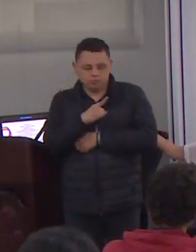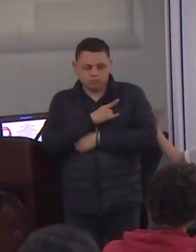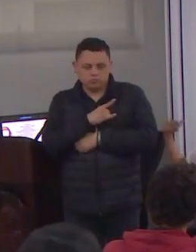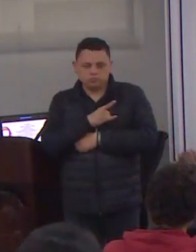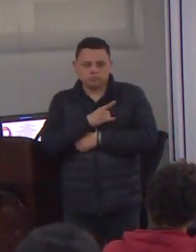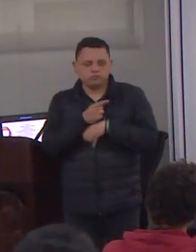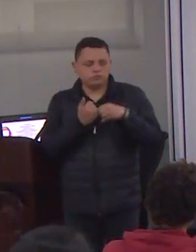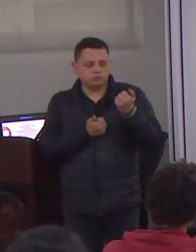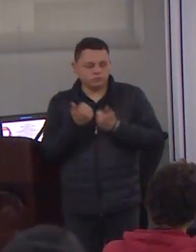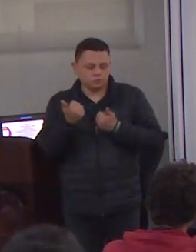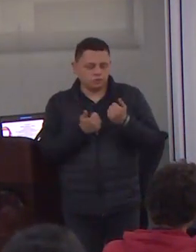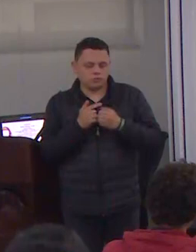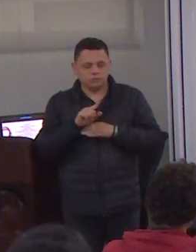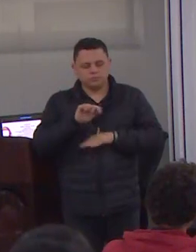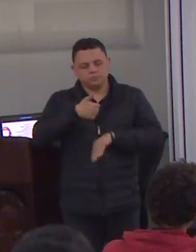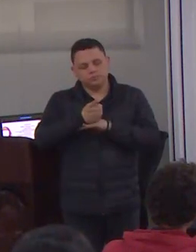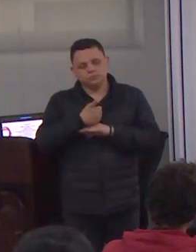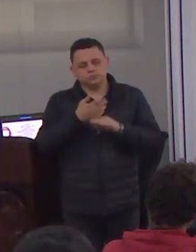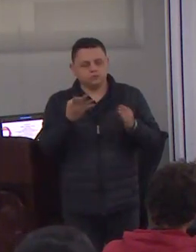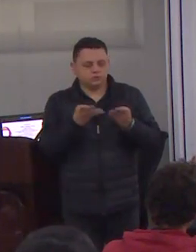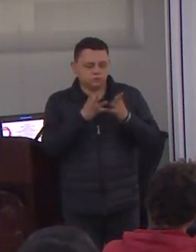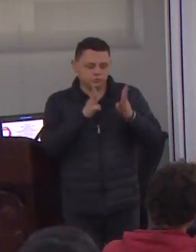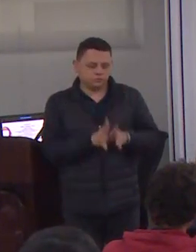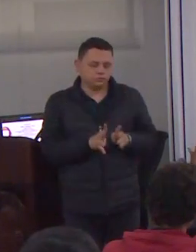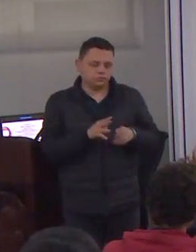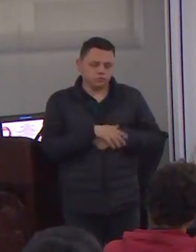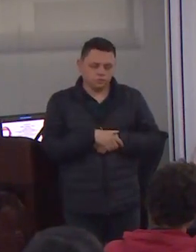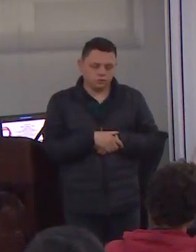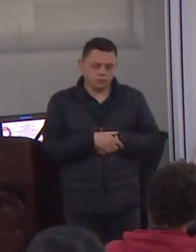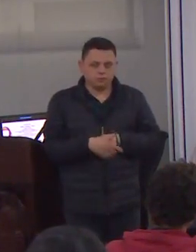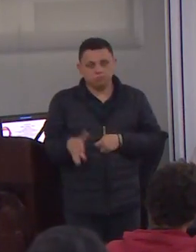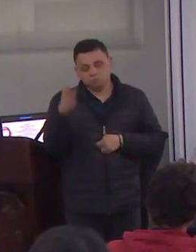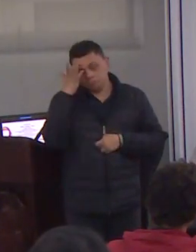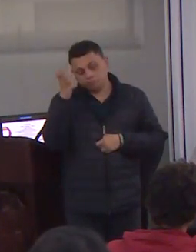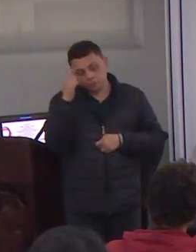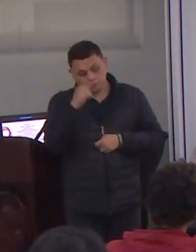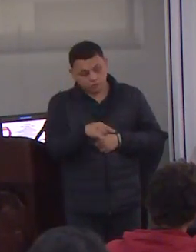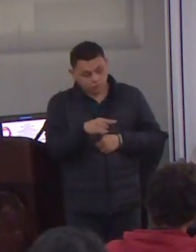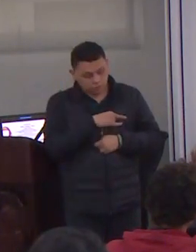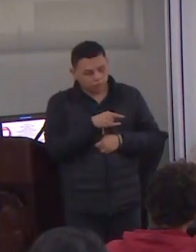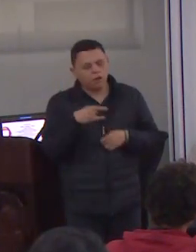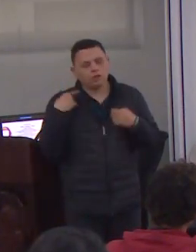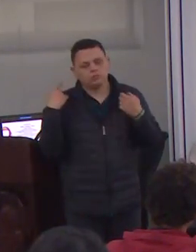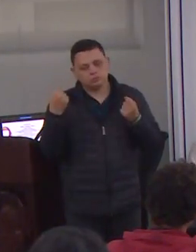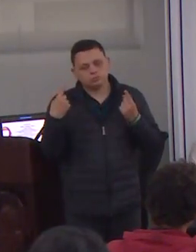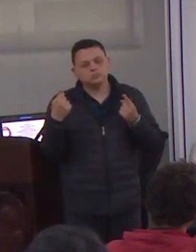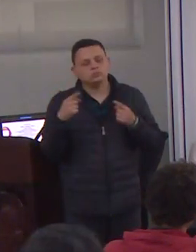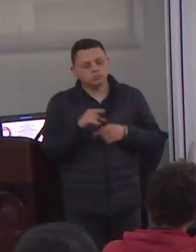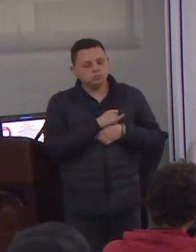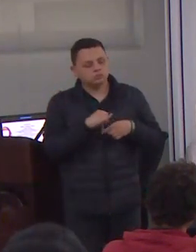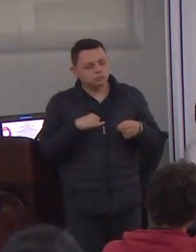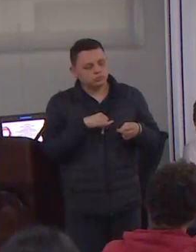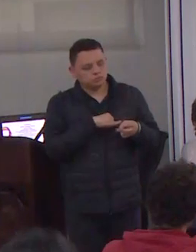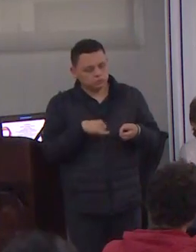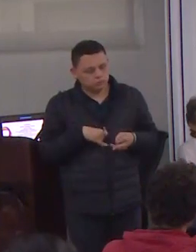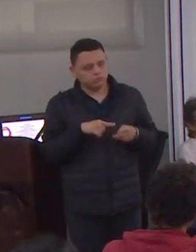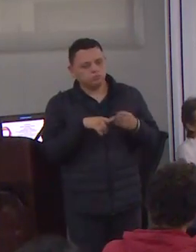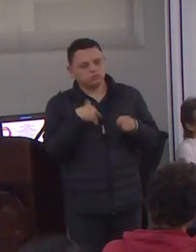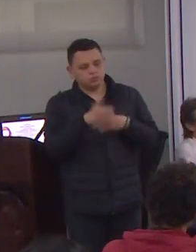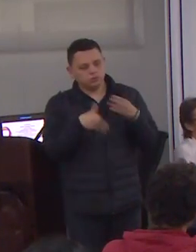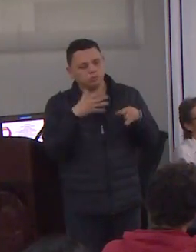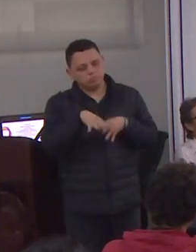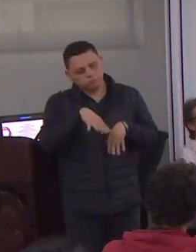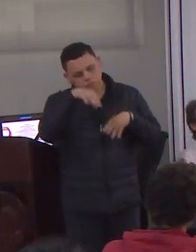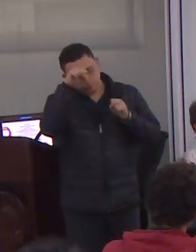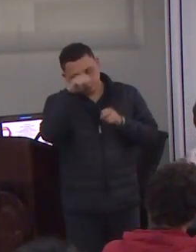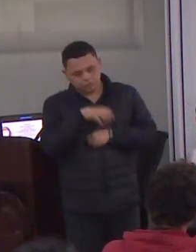desde la dirección de estudiantes en el sentido que la universidad también está entendiendo que hay que individualizar procesos de aprendizaje